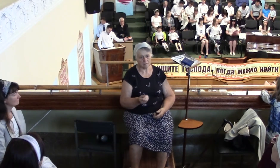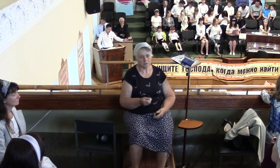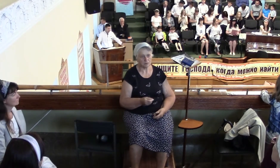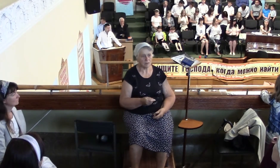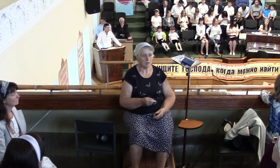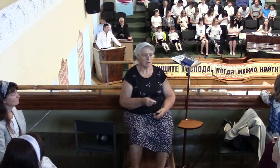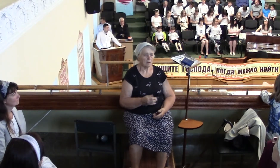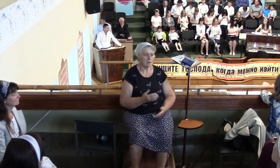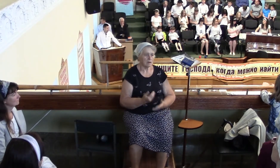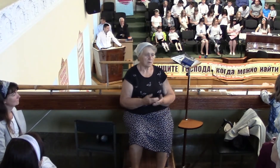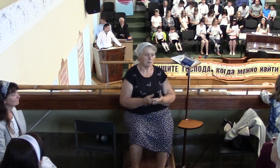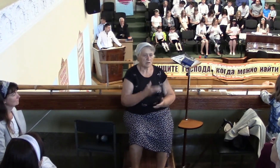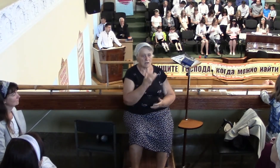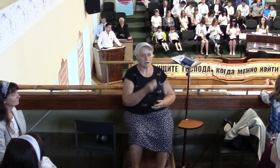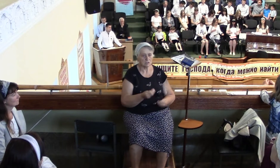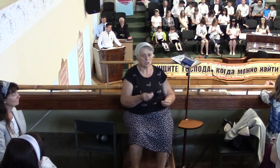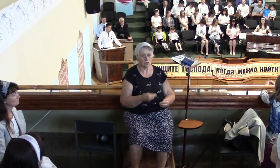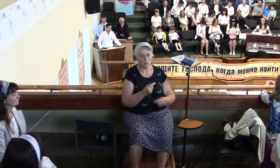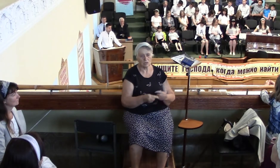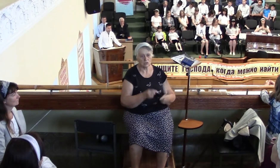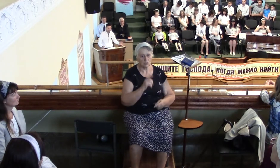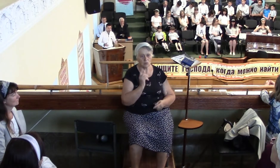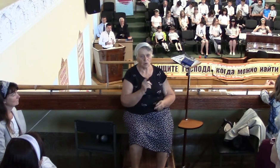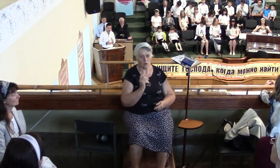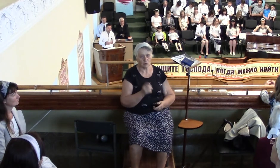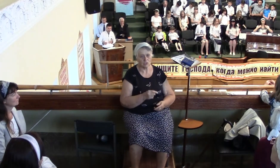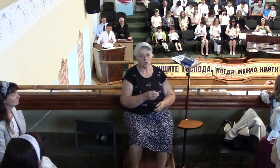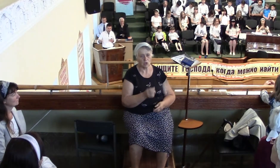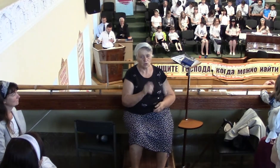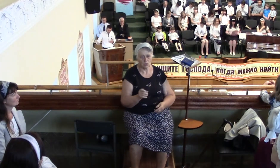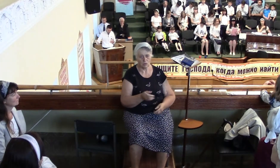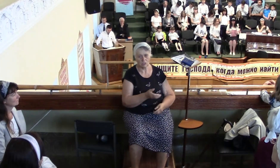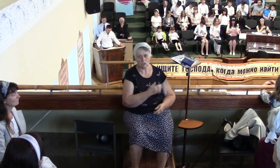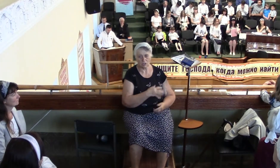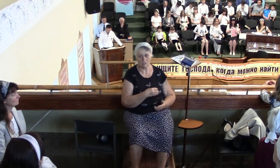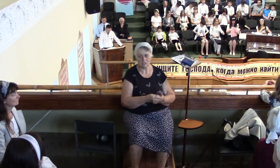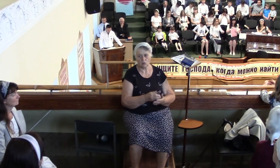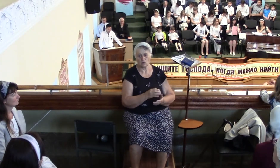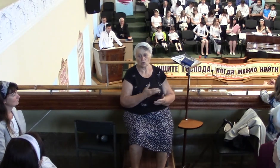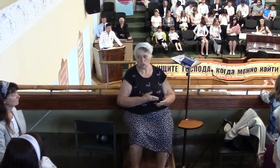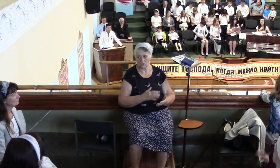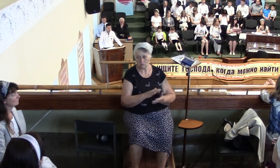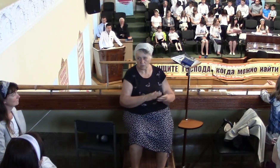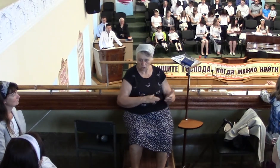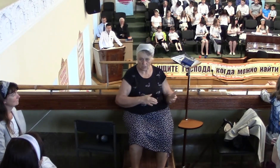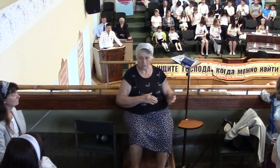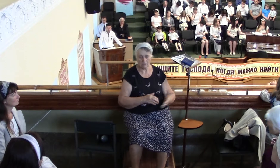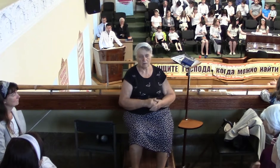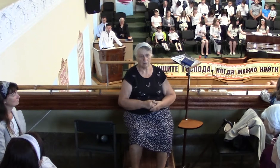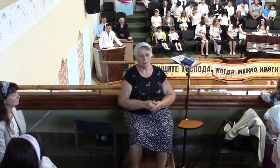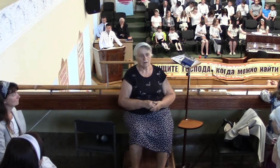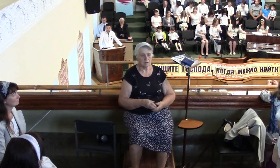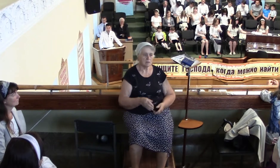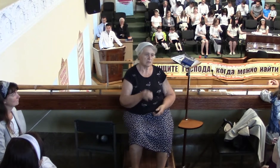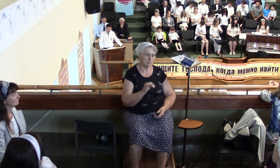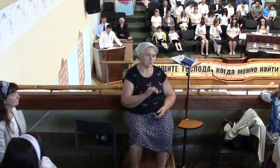приобретается. Допустим, красоту, вечную молодость. Люди желают как-то продлить свою жизнь. И более того, даже в истории человечества